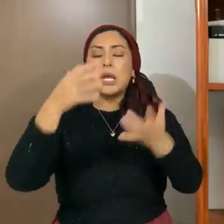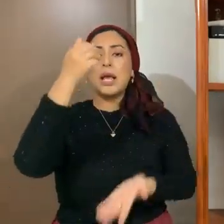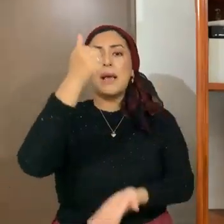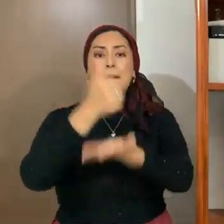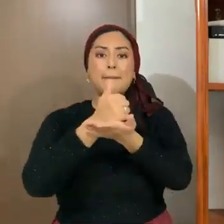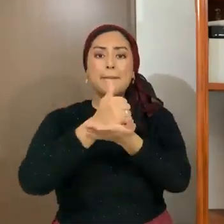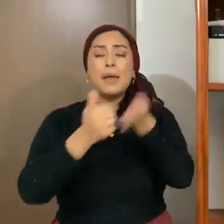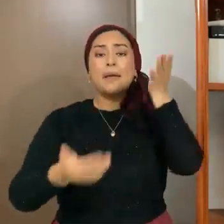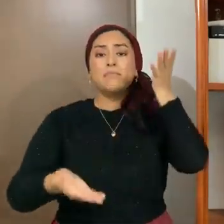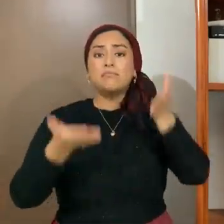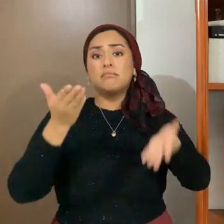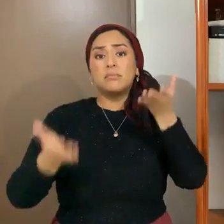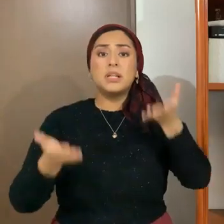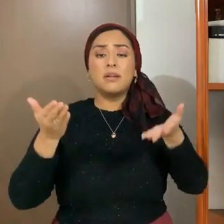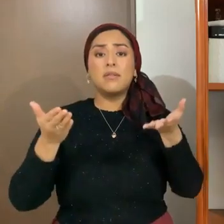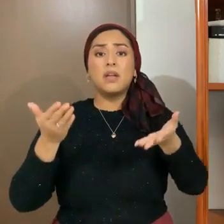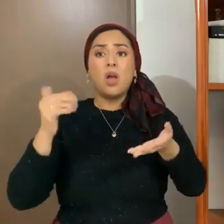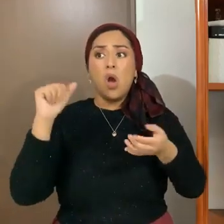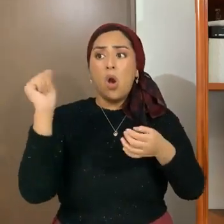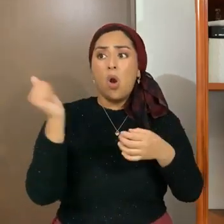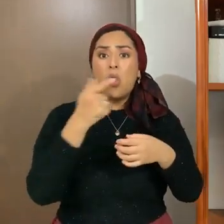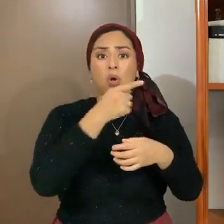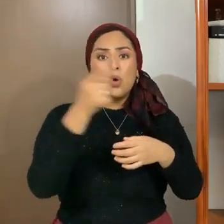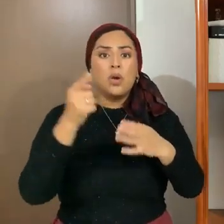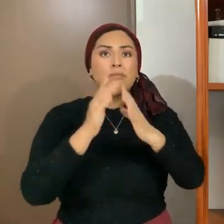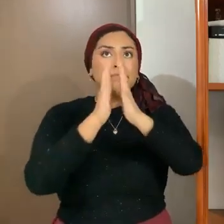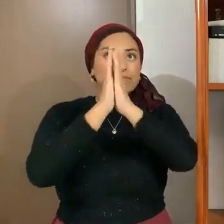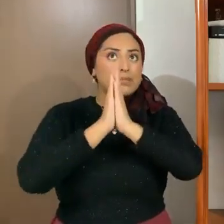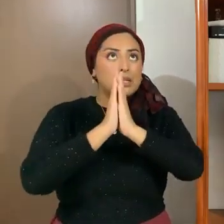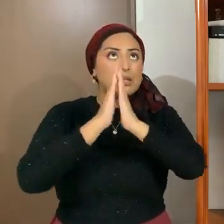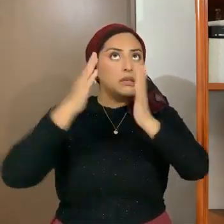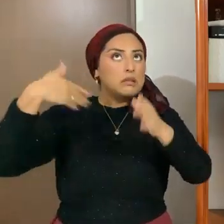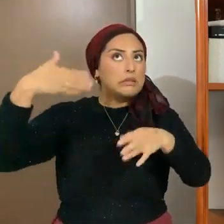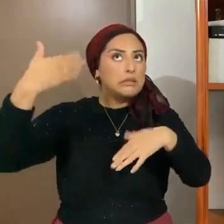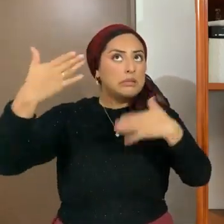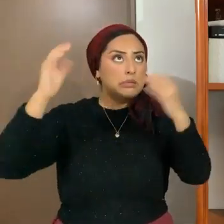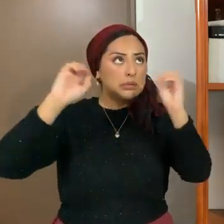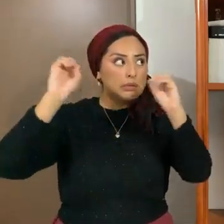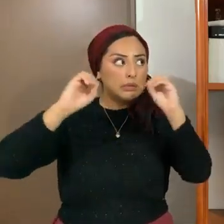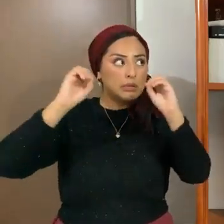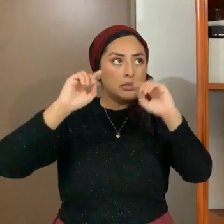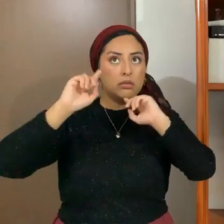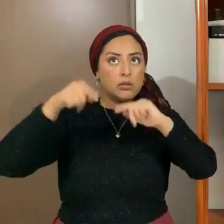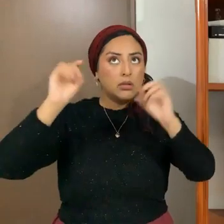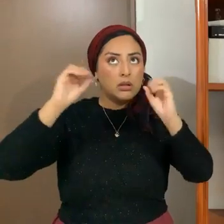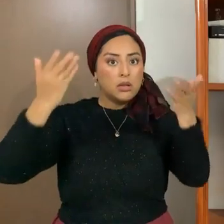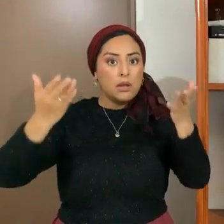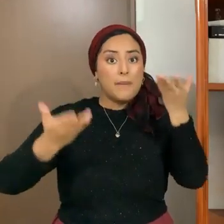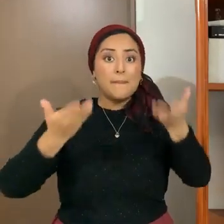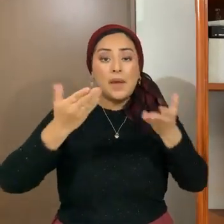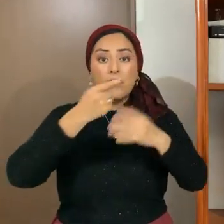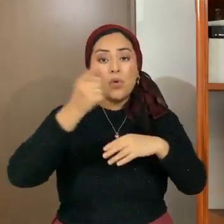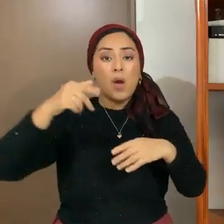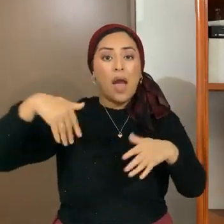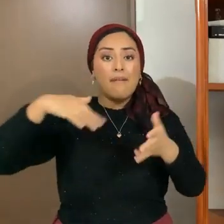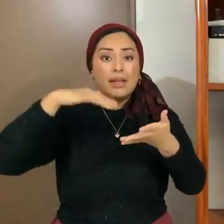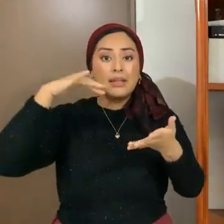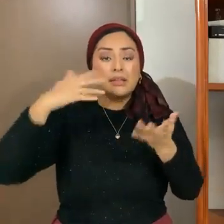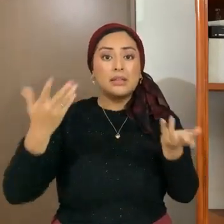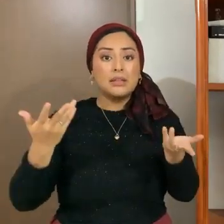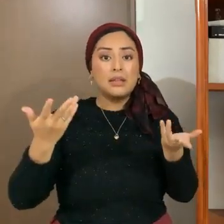ayuda. Probablemente todo por lo que tú has orado y que no has obtenido respuesta, no la has obtenido porque no has